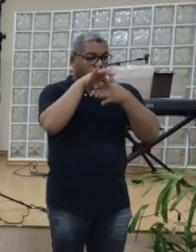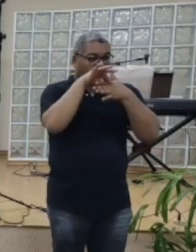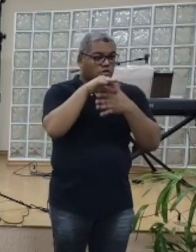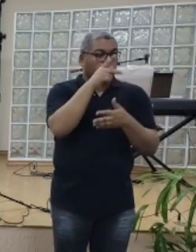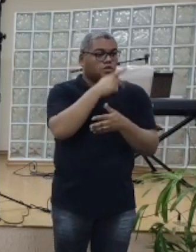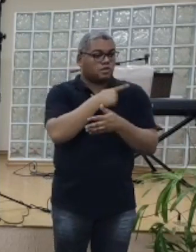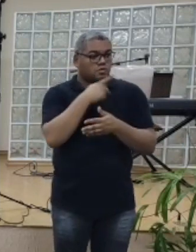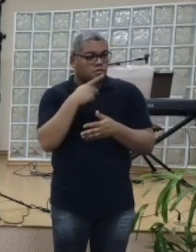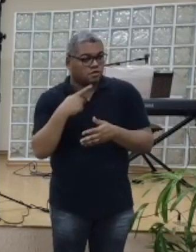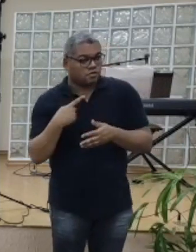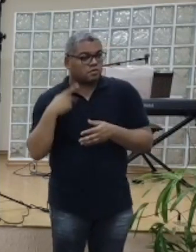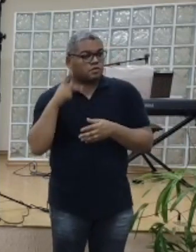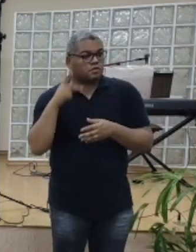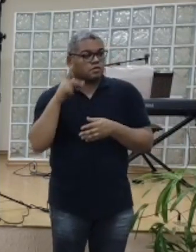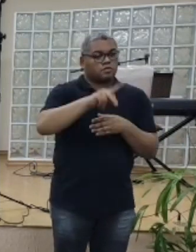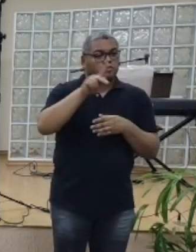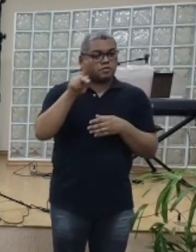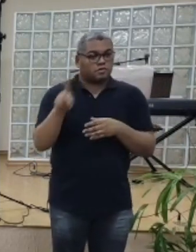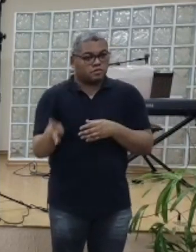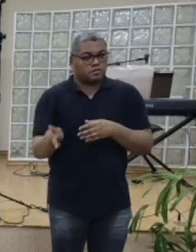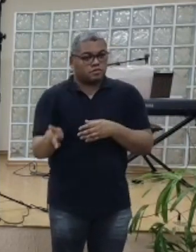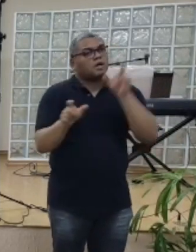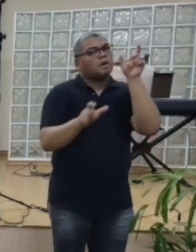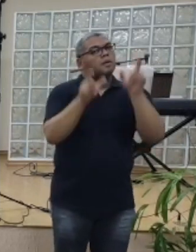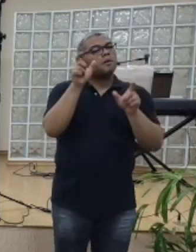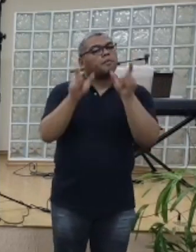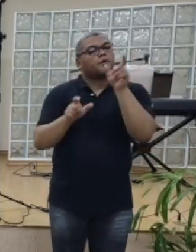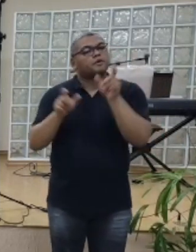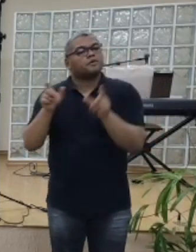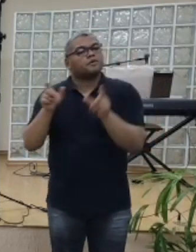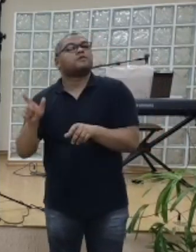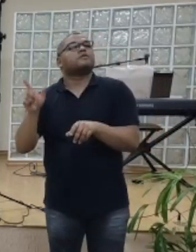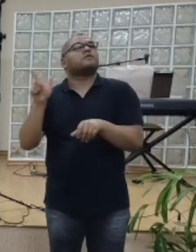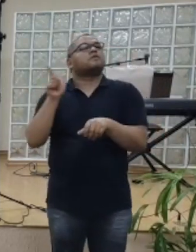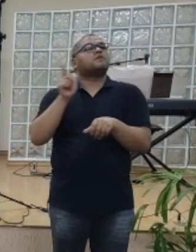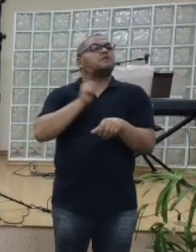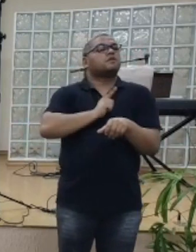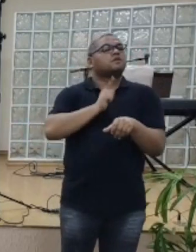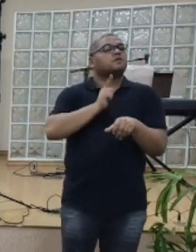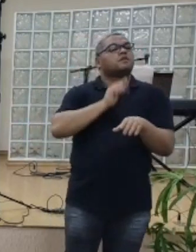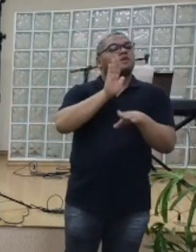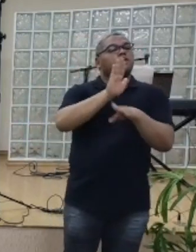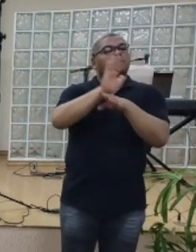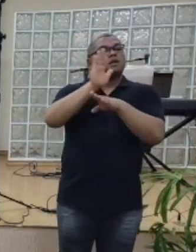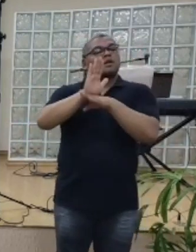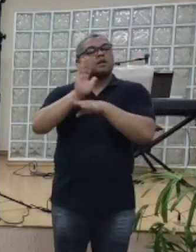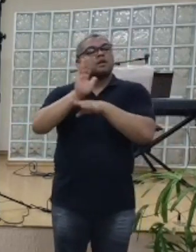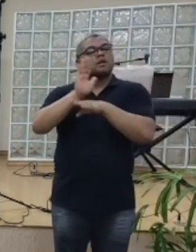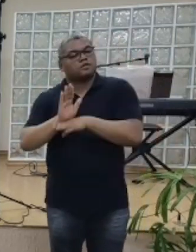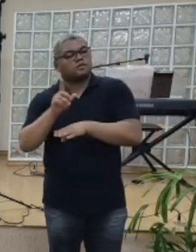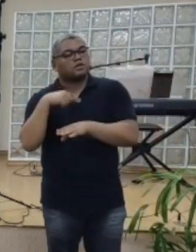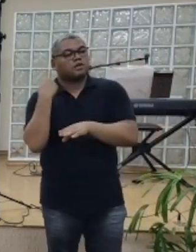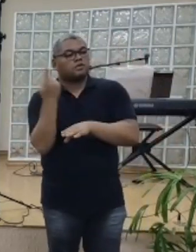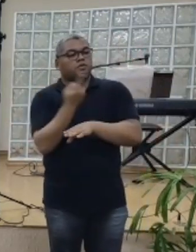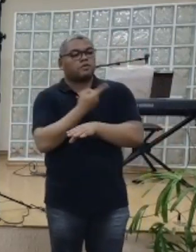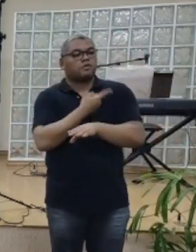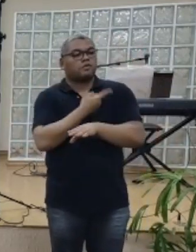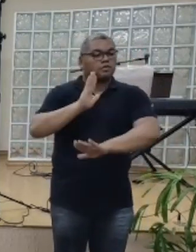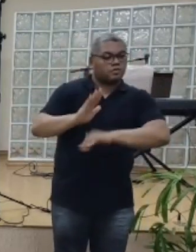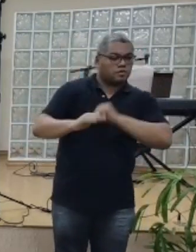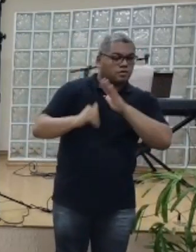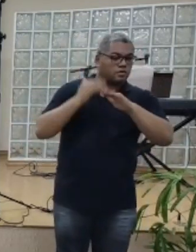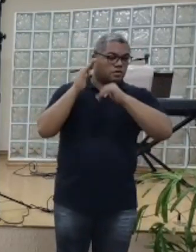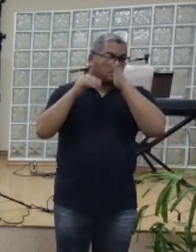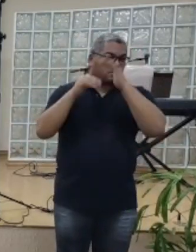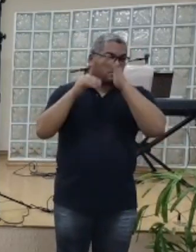desenvolvam? E essa é uma pergunta que às vezes é difícil fazer. Seria mais fácil se eu estivesse em outra igreja